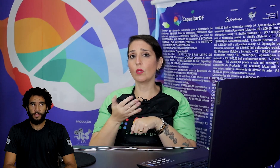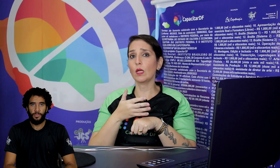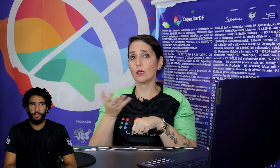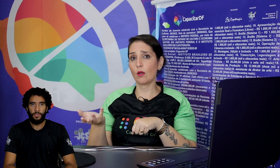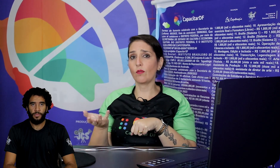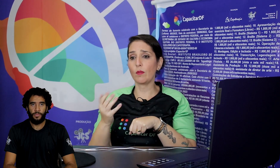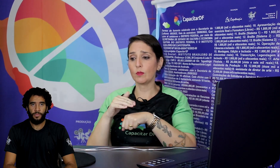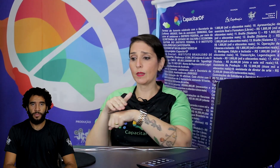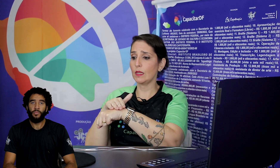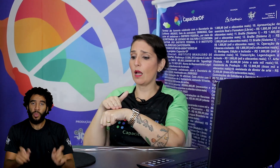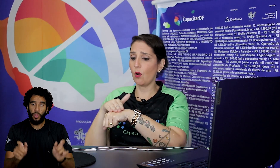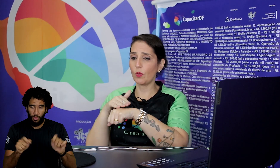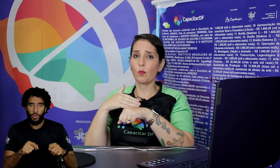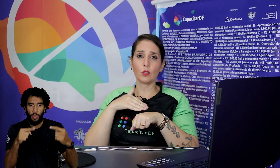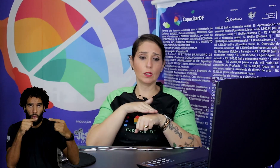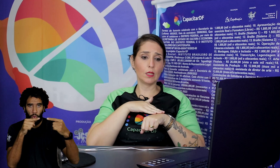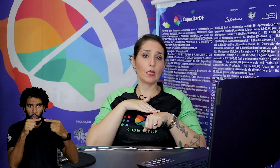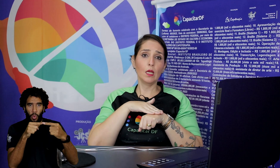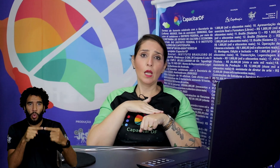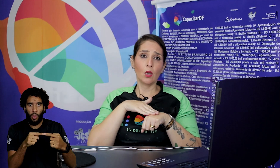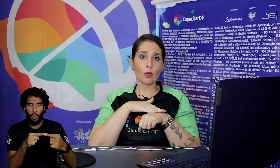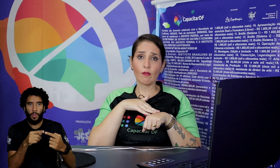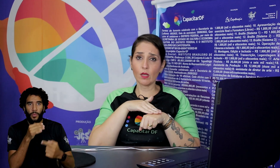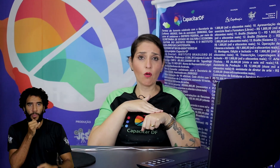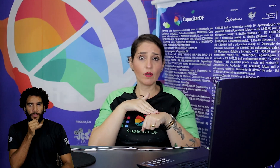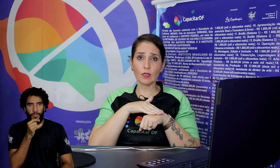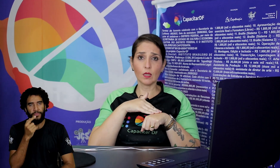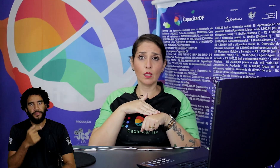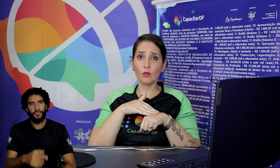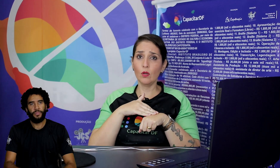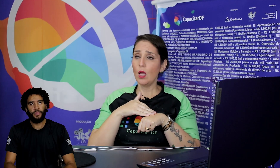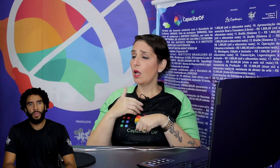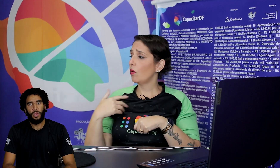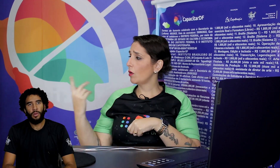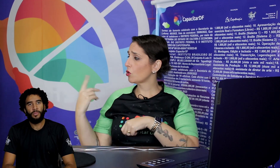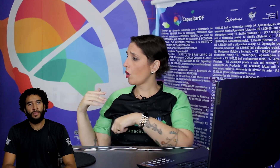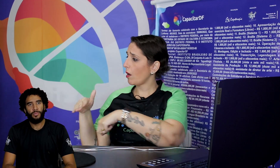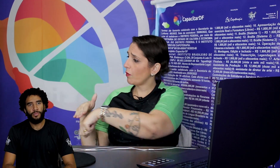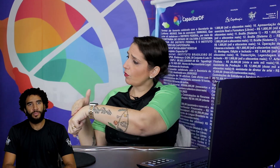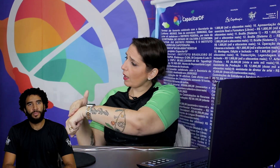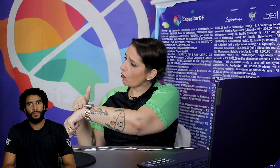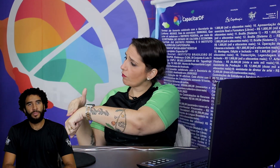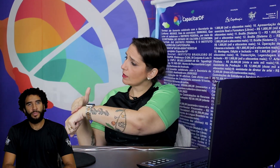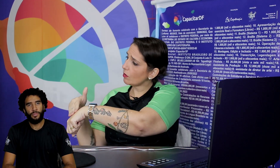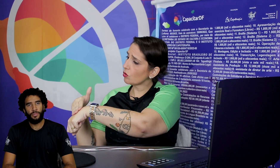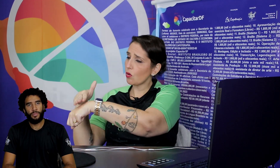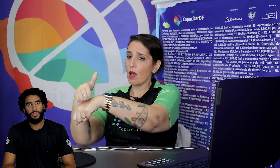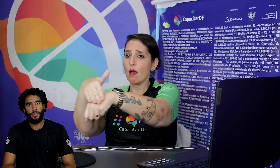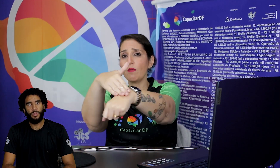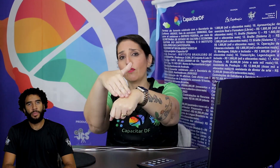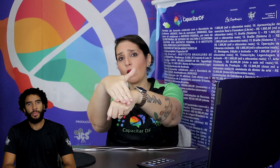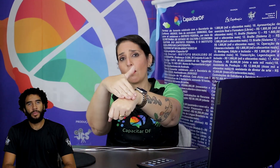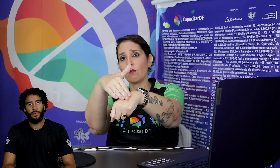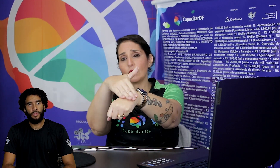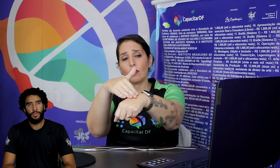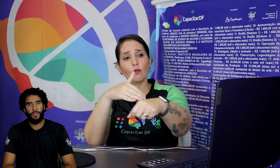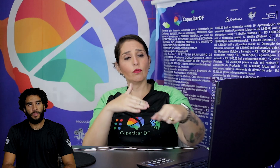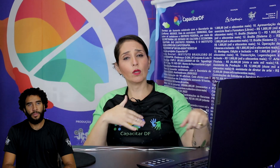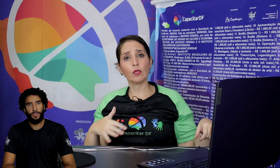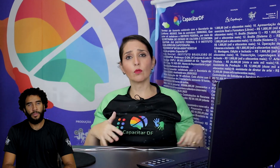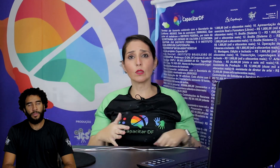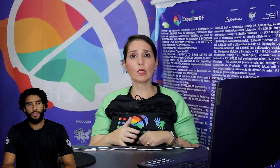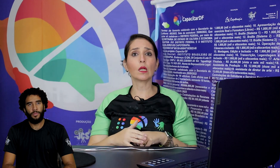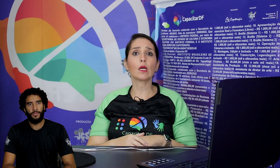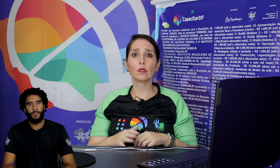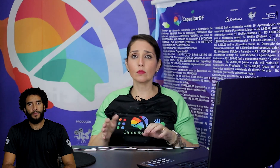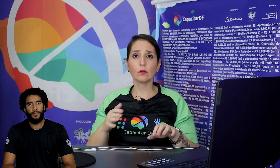com concordância, que é o verbo espacial. Porque eu posso dizer, eu estava aqui conversando, eu e Joab, eu fui lá e conversei com Joab, fui lá e conversei com